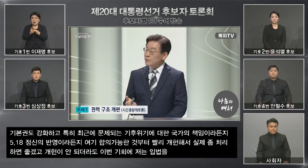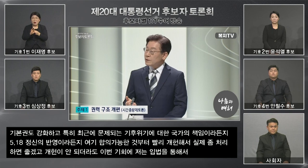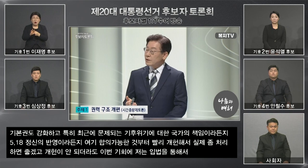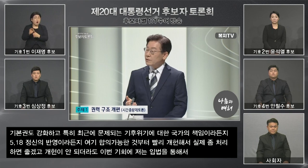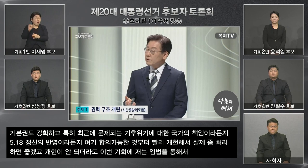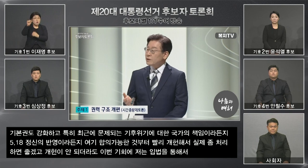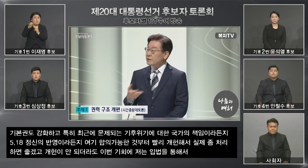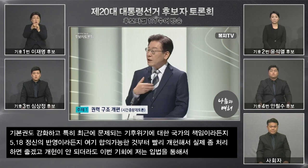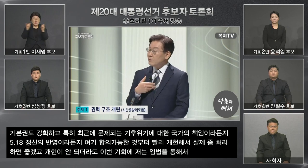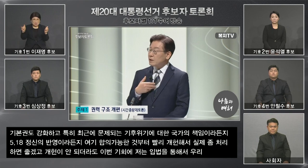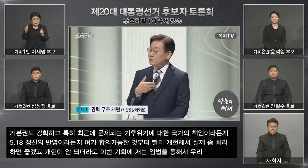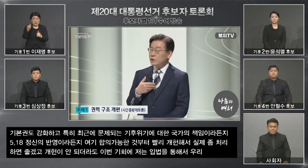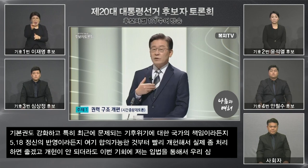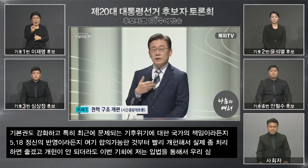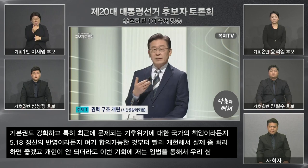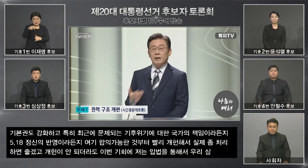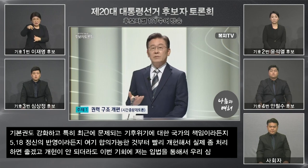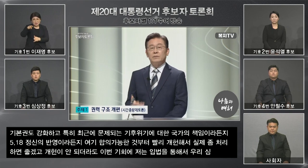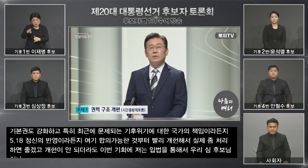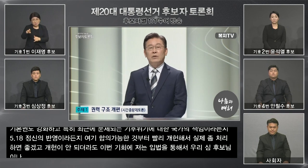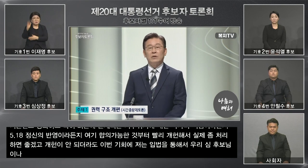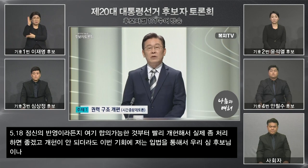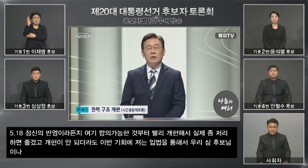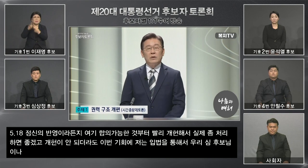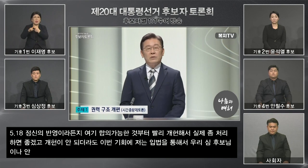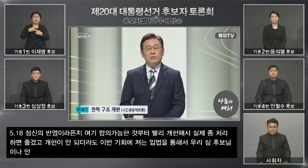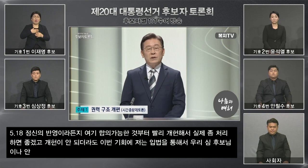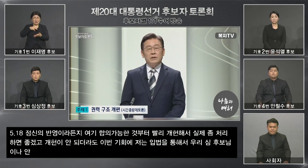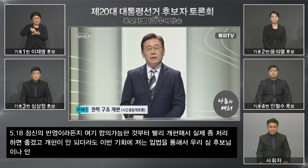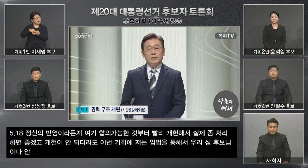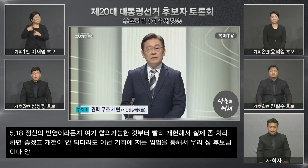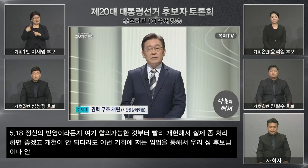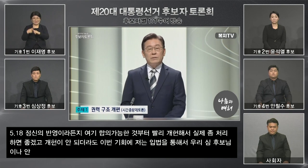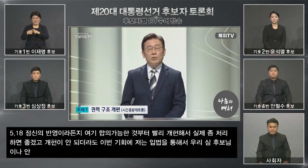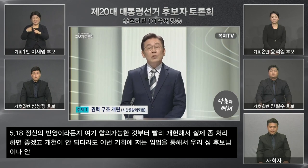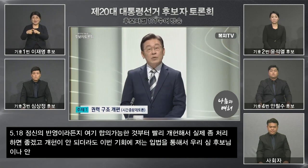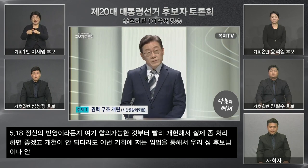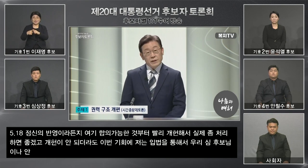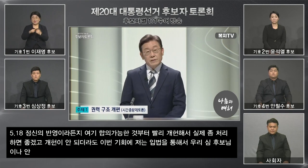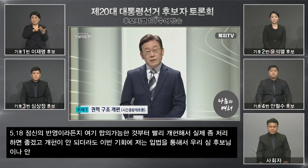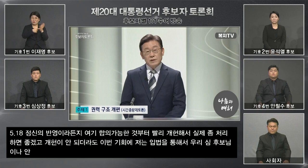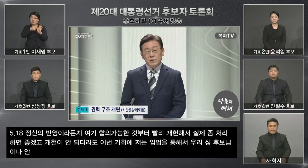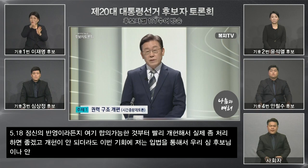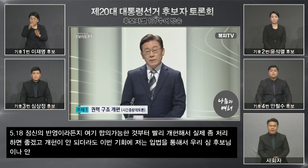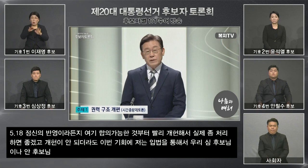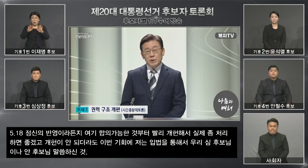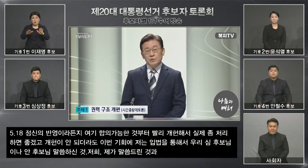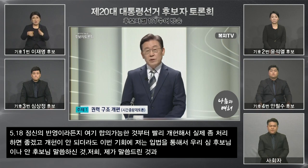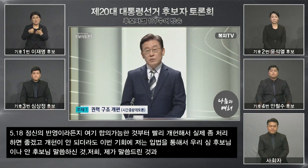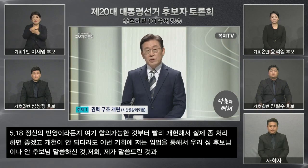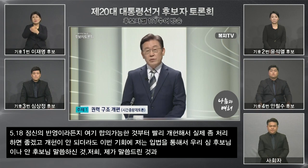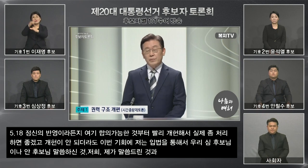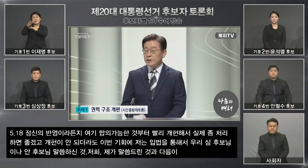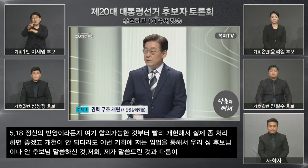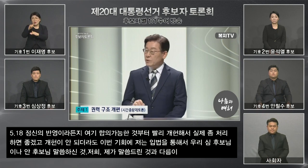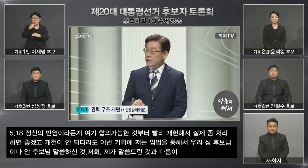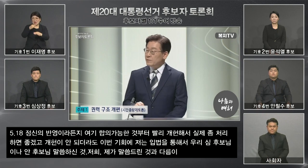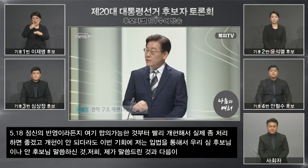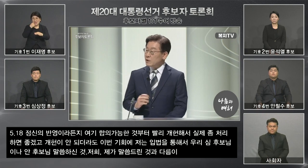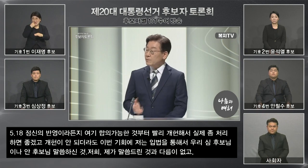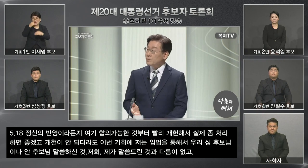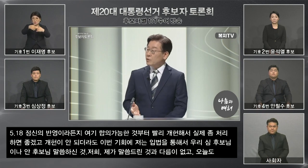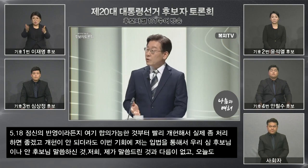안 후보님 말씀하신 게 제가 말씀드린 것과 거의 다름이 없고 최근에는 오늘도 이미 결정했습니다만 민주당 국회의원